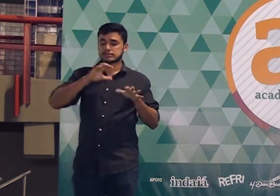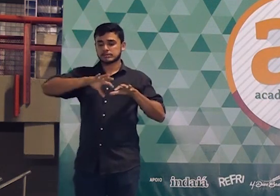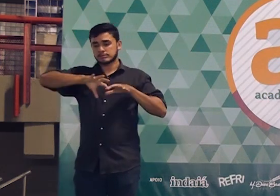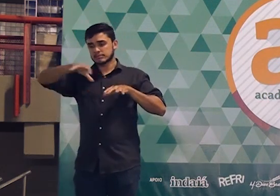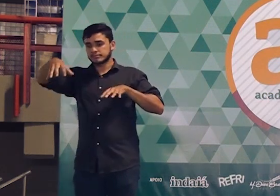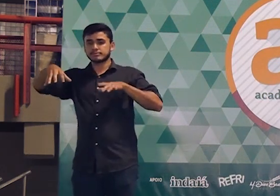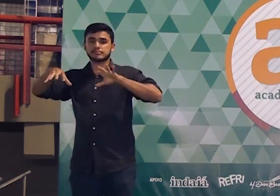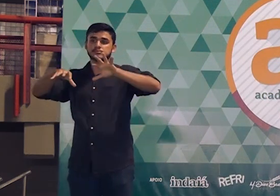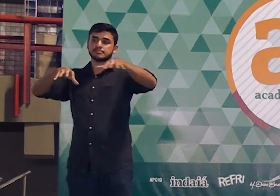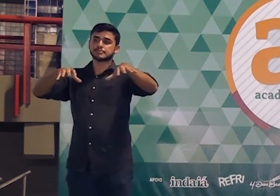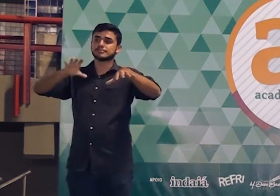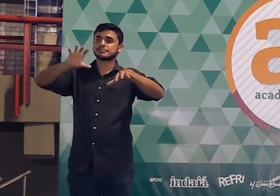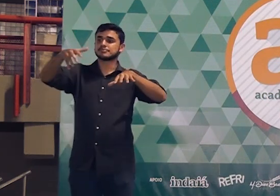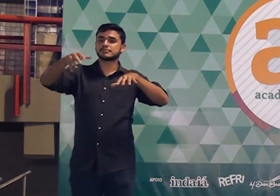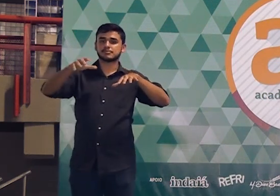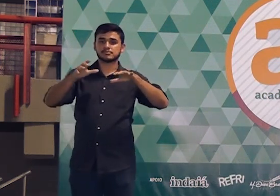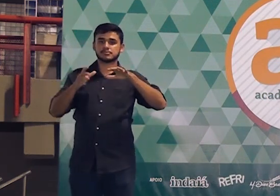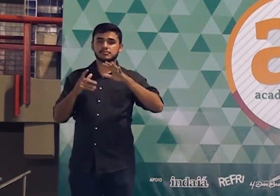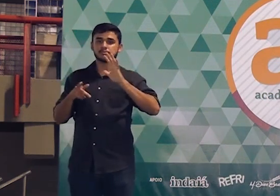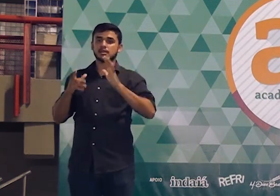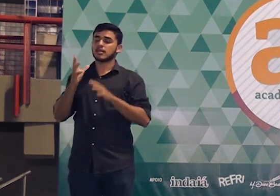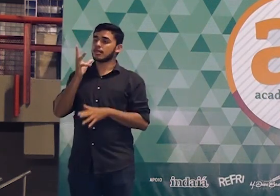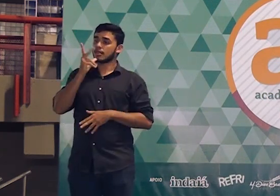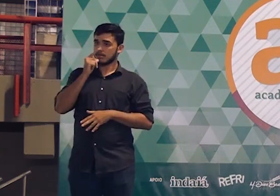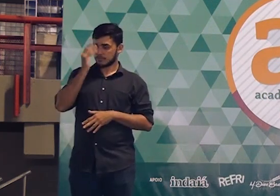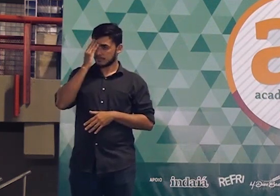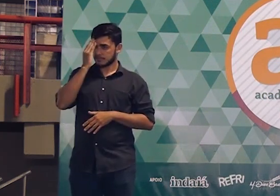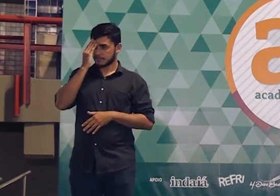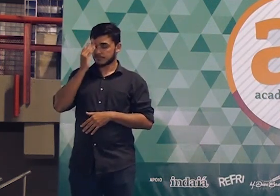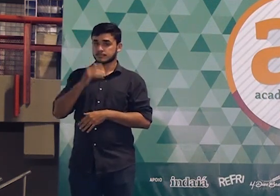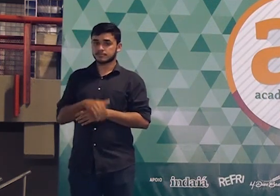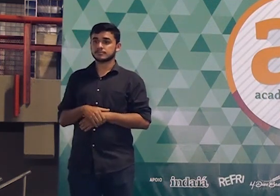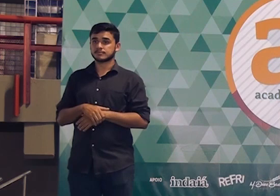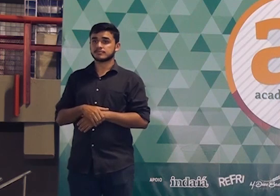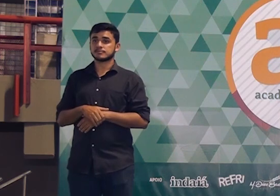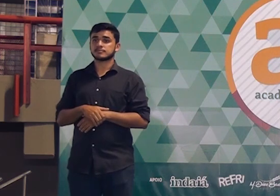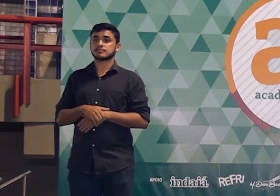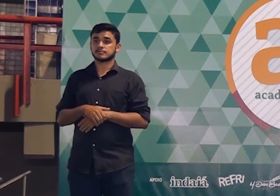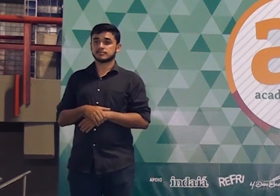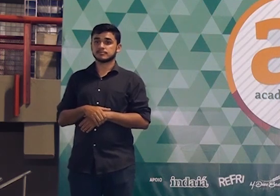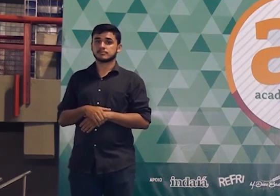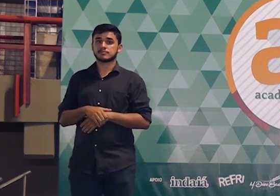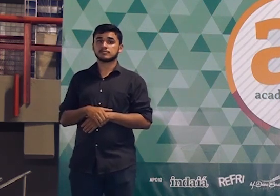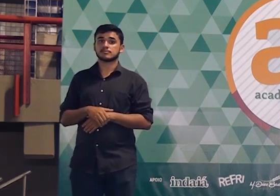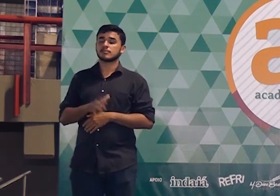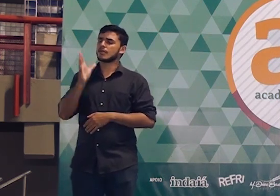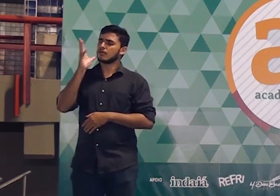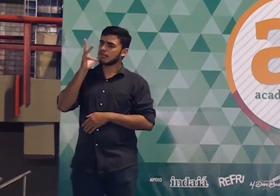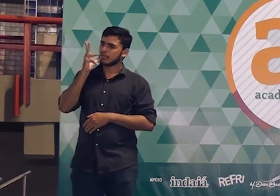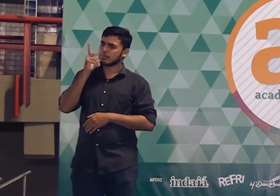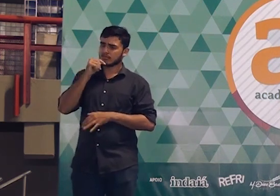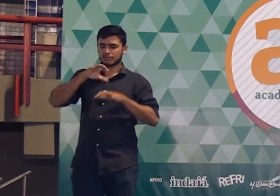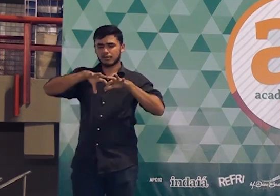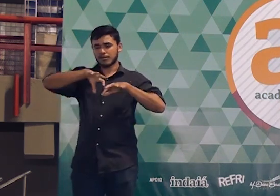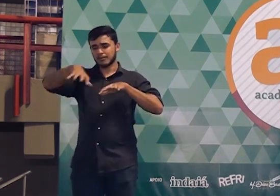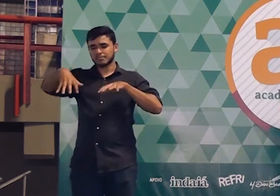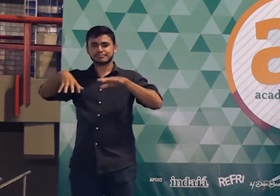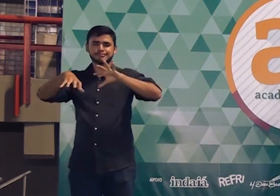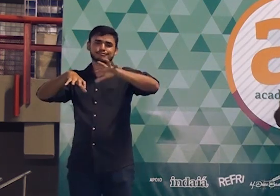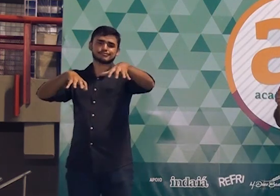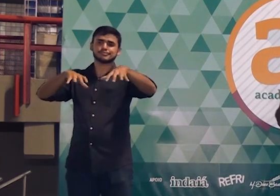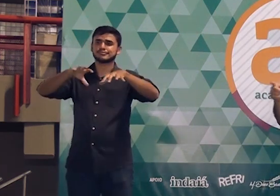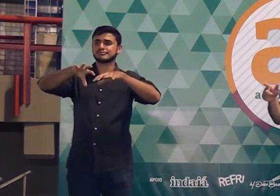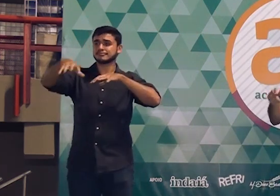passos de tartaruga, idosa e aleijada. Ok? É lento, se